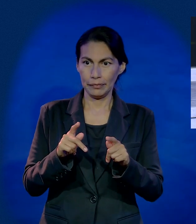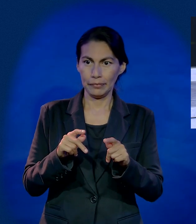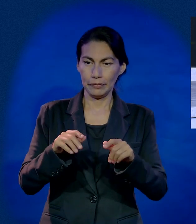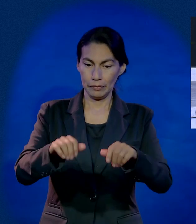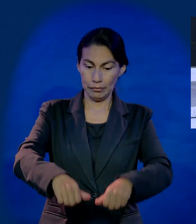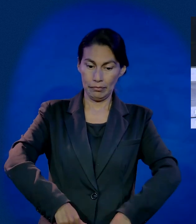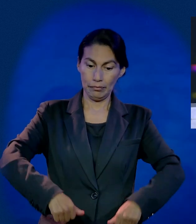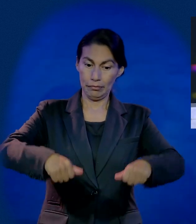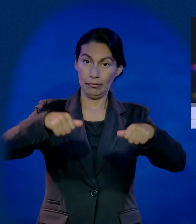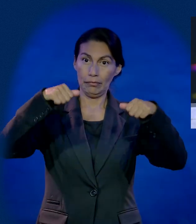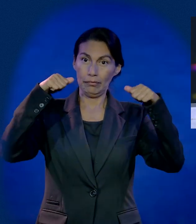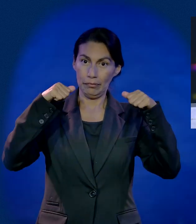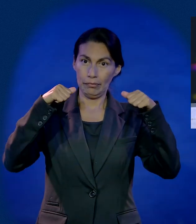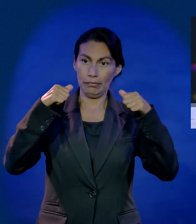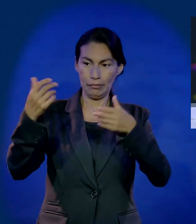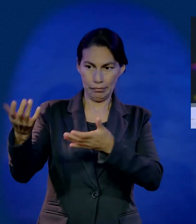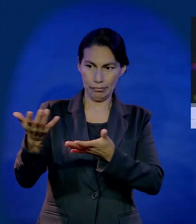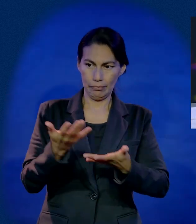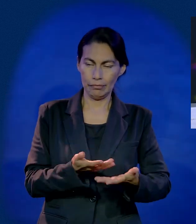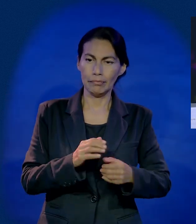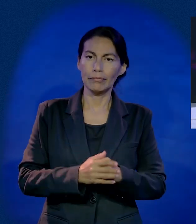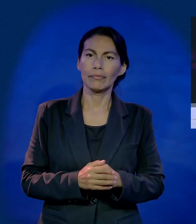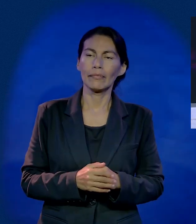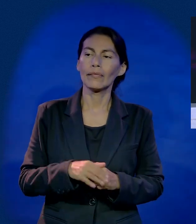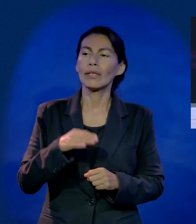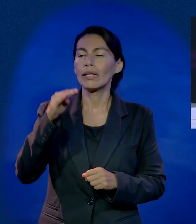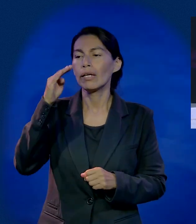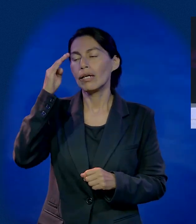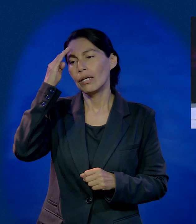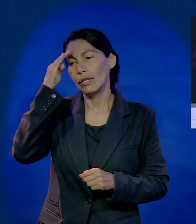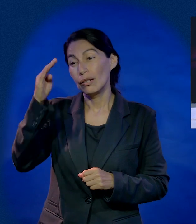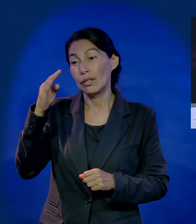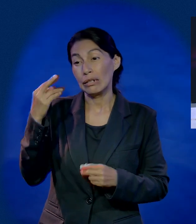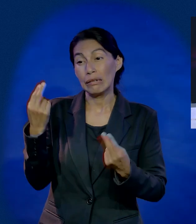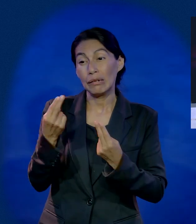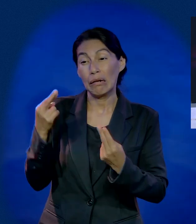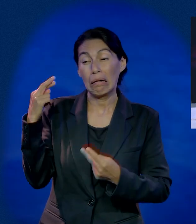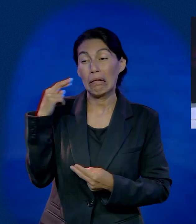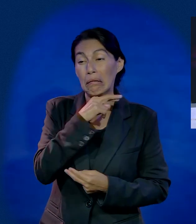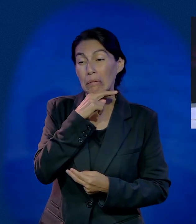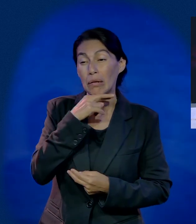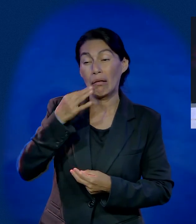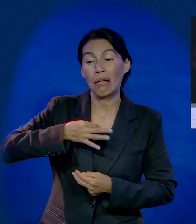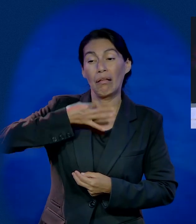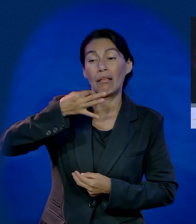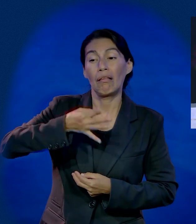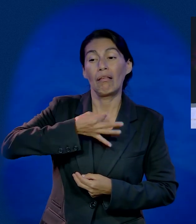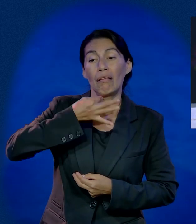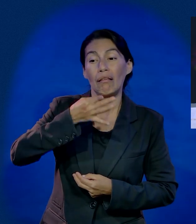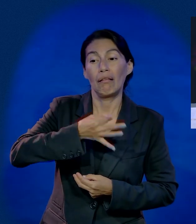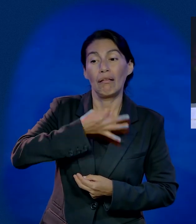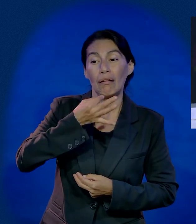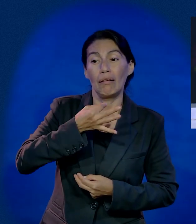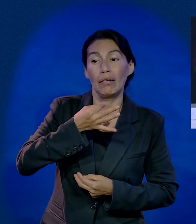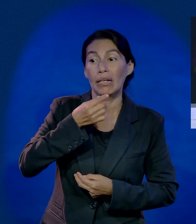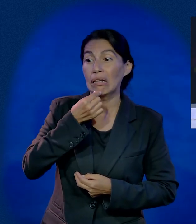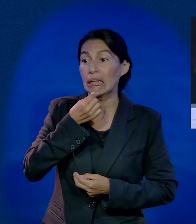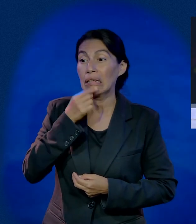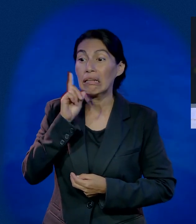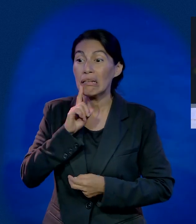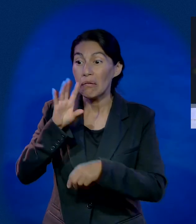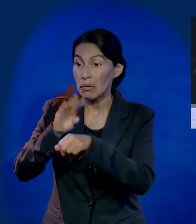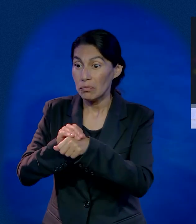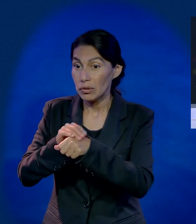dice, muy bien, trae una sábana, señorita. Mire, señor, necesitamos suturarla